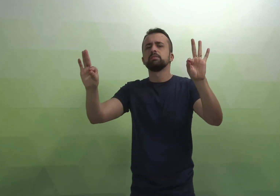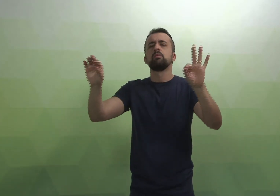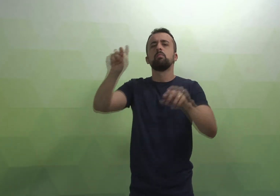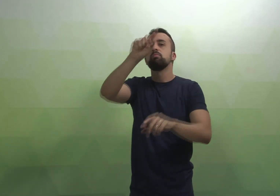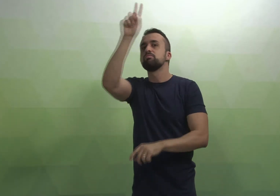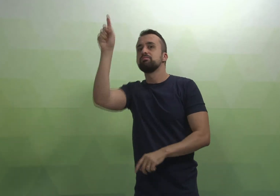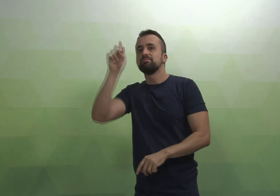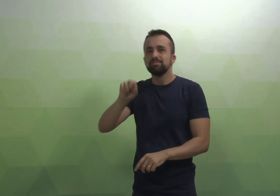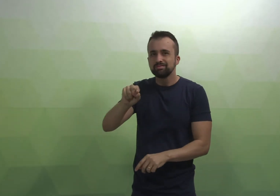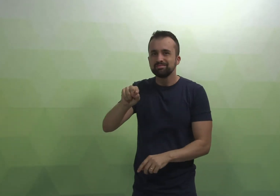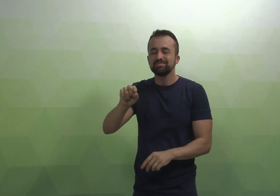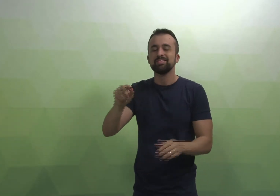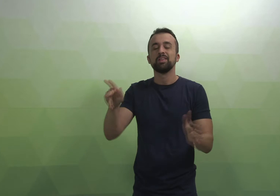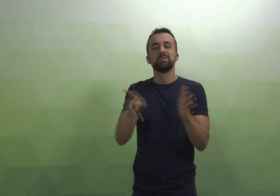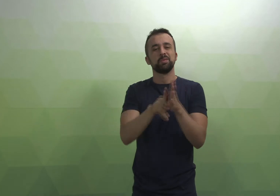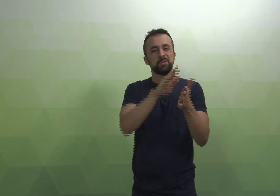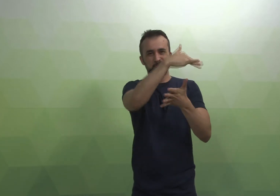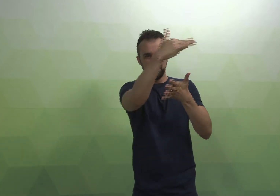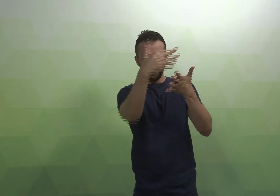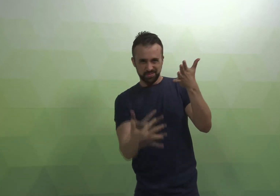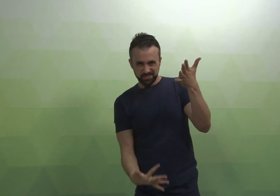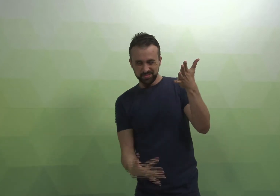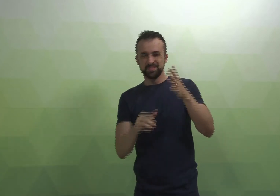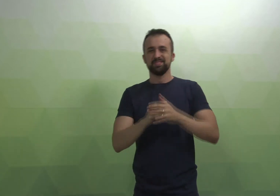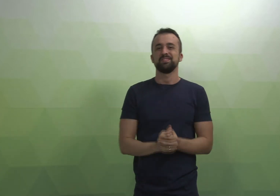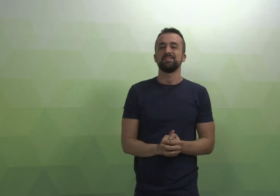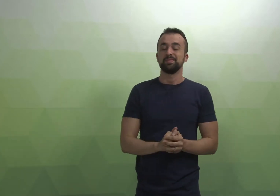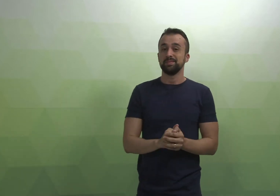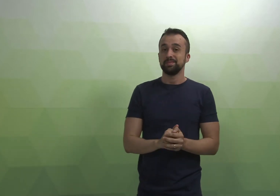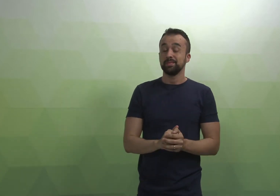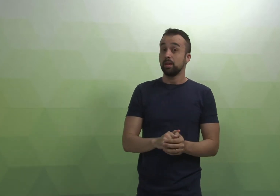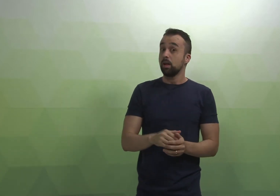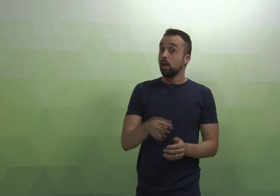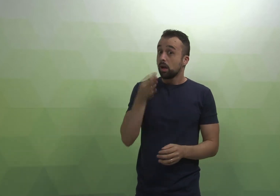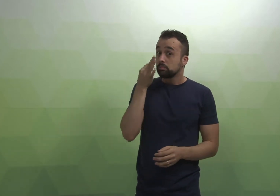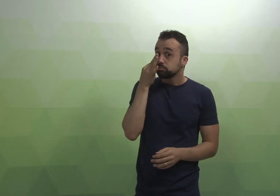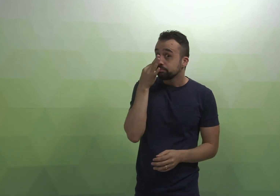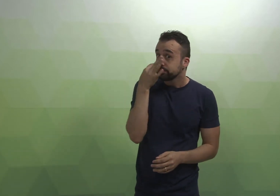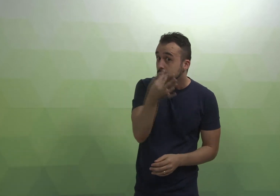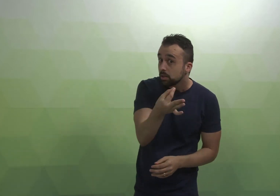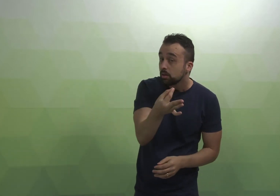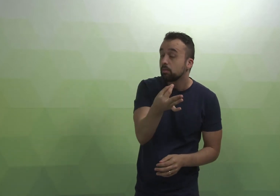Três. Agora vamos falar sobre as sentenças interrogativas em Libras.